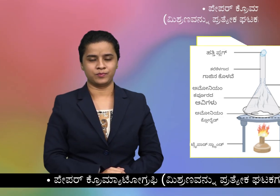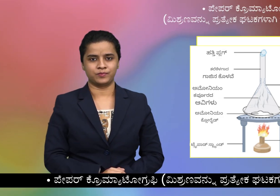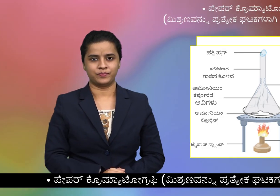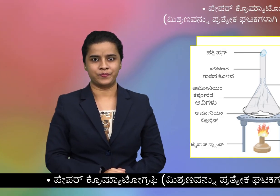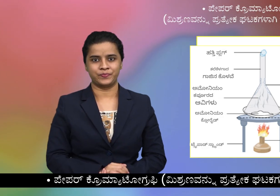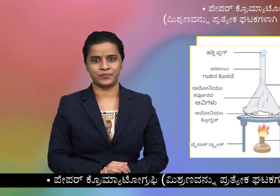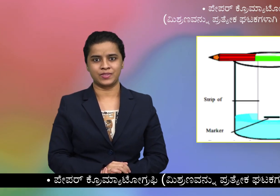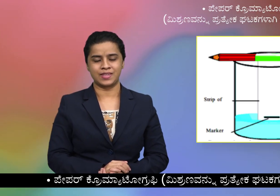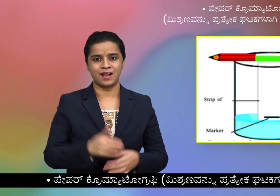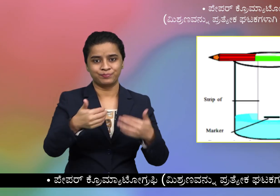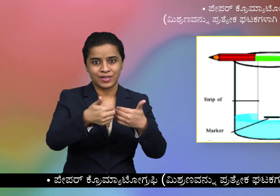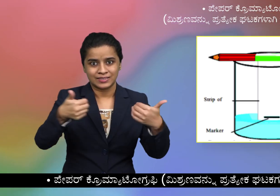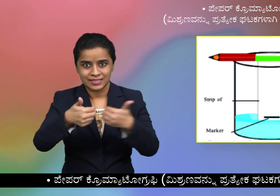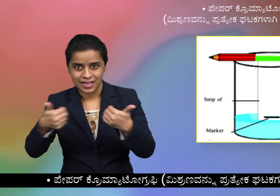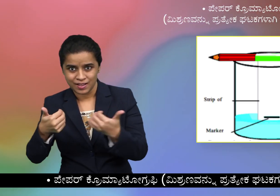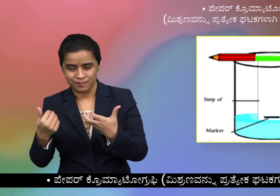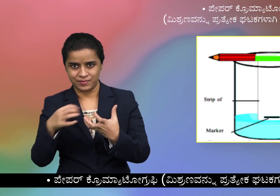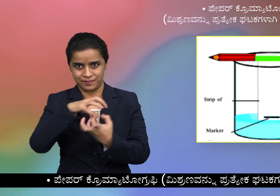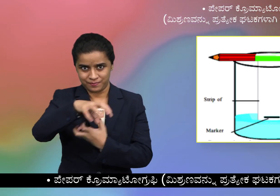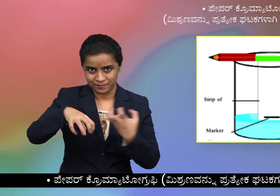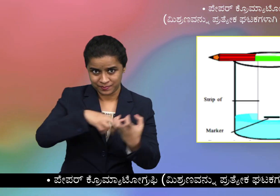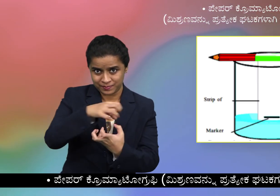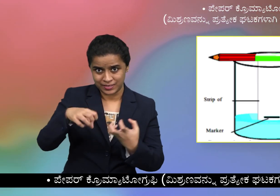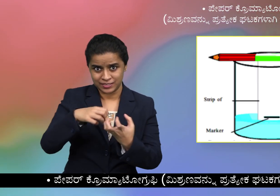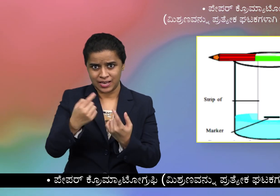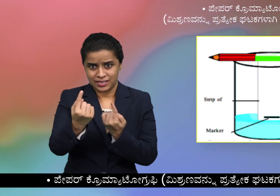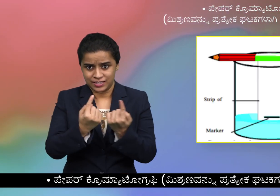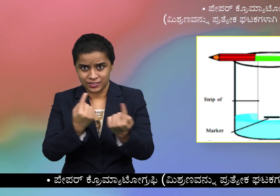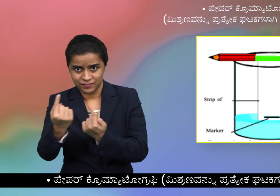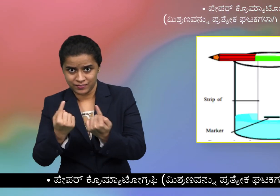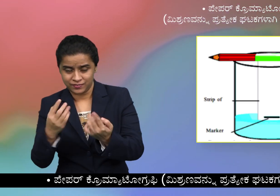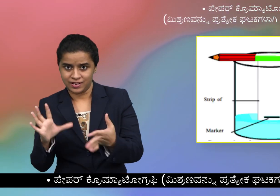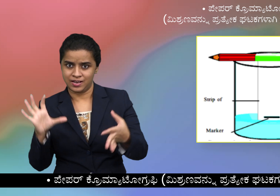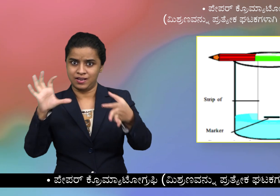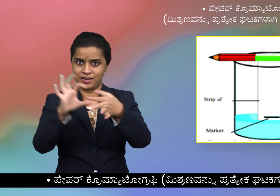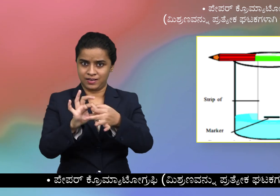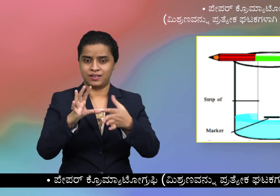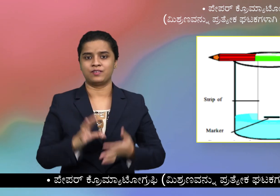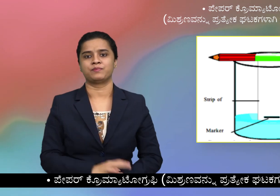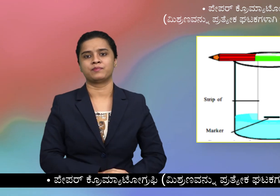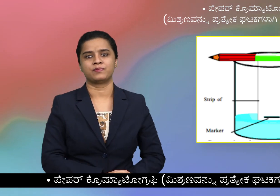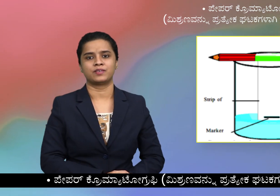ಪೇಪರ್ ಕ್ರೋಮ್ಯಾಟೋಗ್ರಫಿ, ಮಿಶ್ರಣವನ್ನು ಪ್ರತ್ಯೇಕ ಘಟಕಗಳಾಗಿ ಬೇರ್ಪಡಿಸುವುದು,